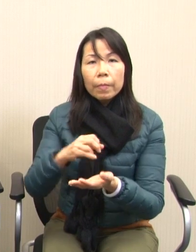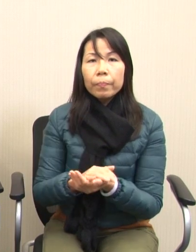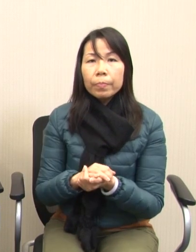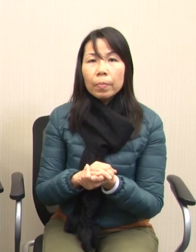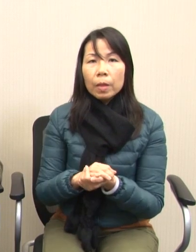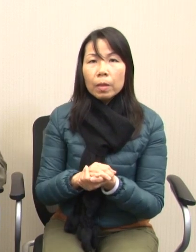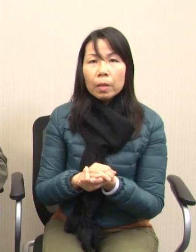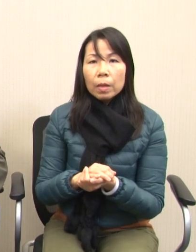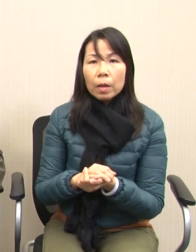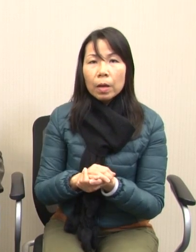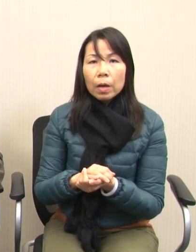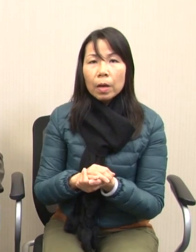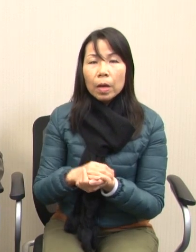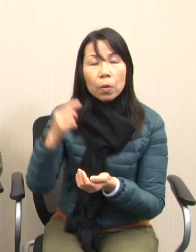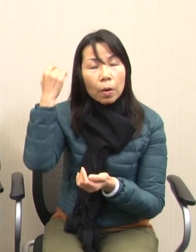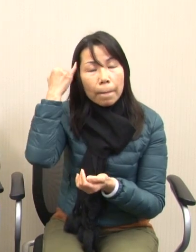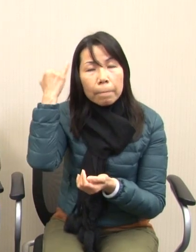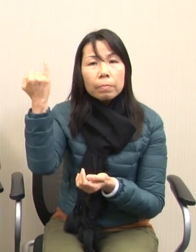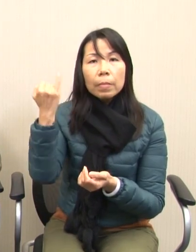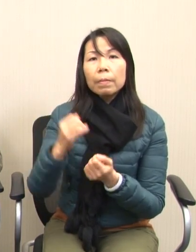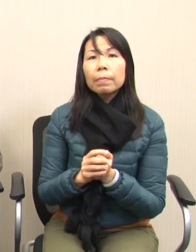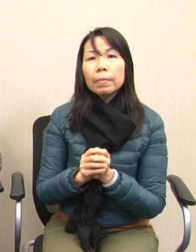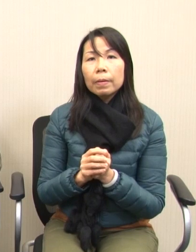白你自己。其實老實講，我同你講咗多次，